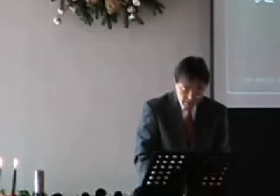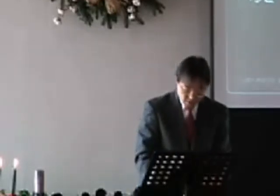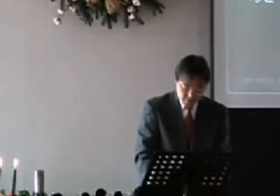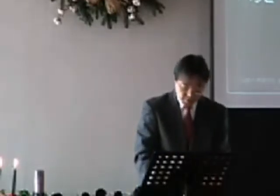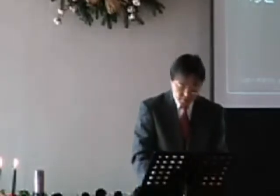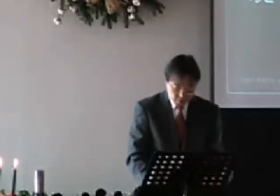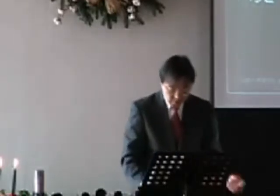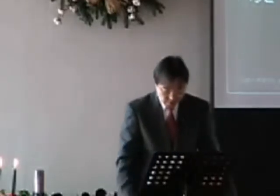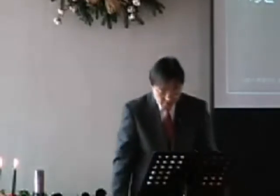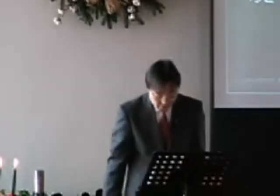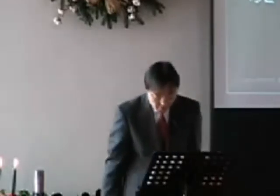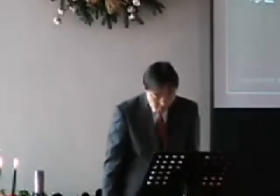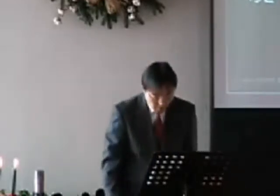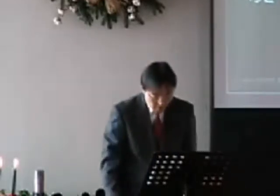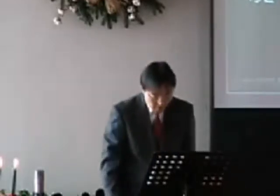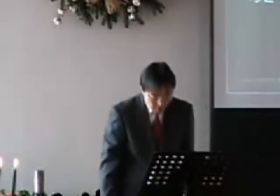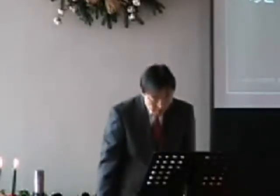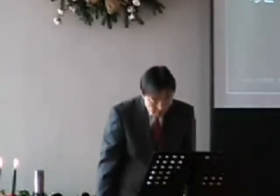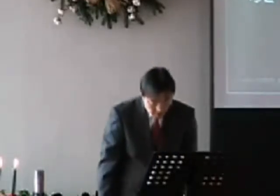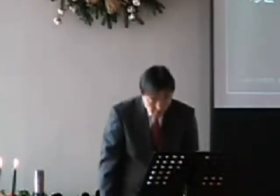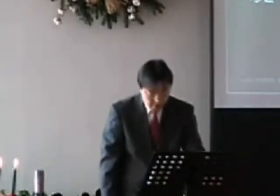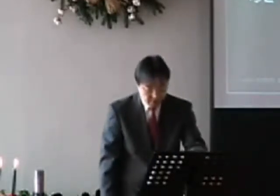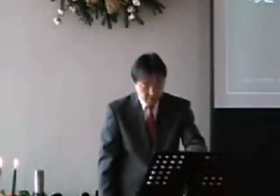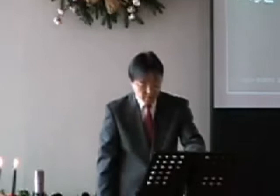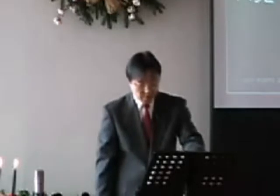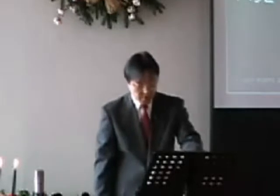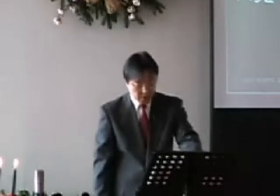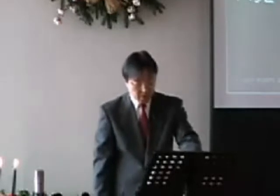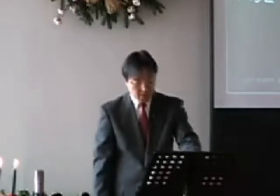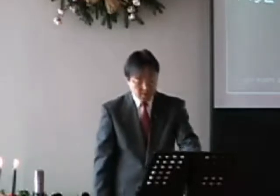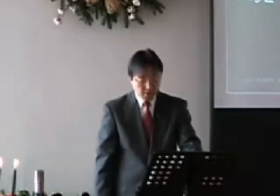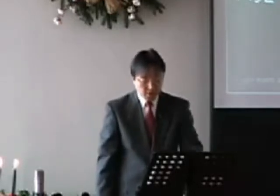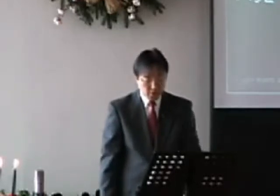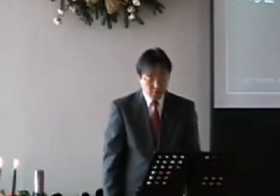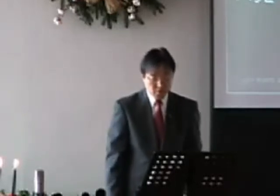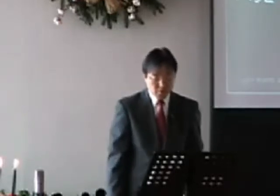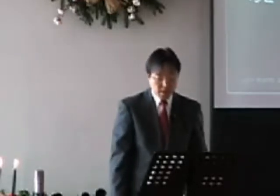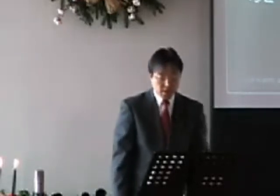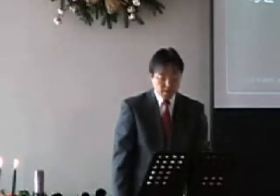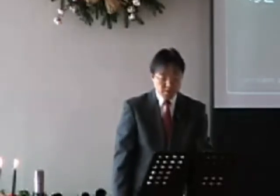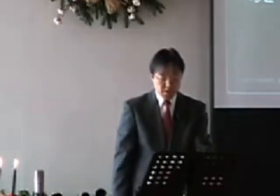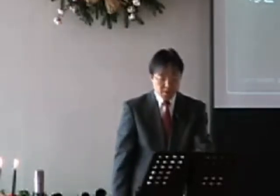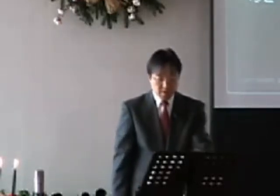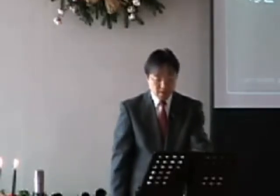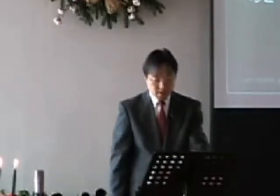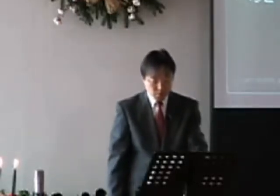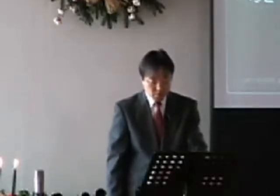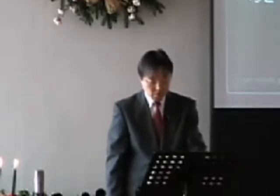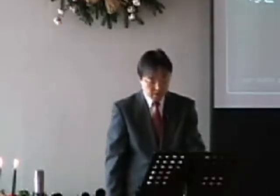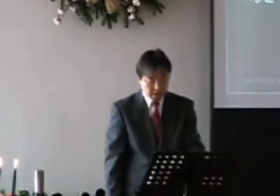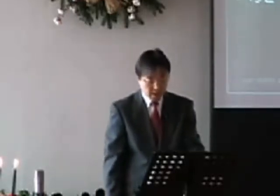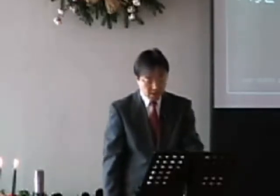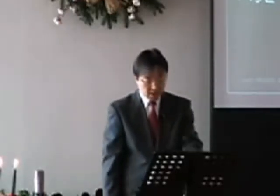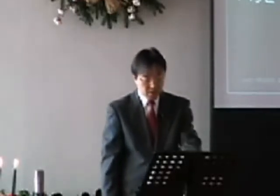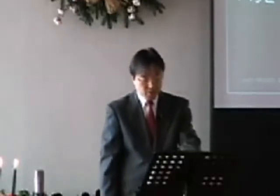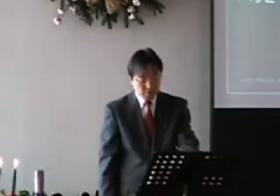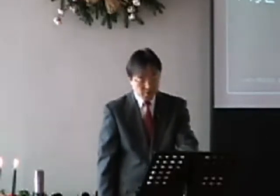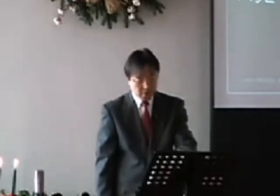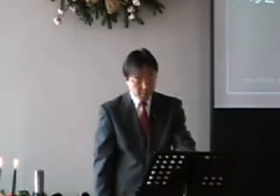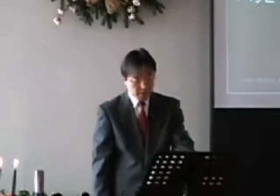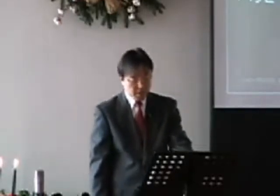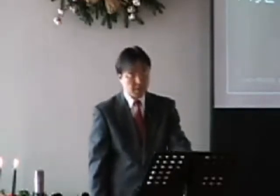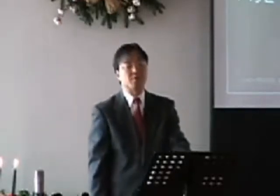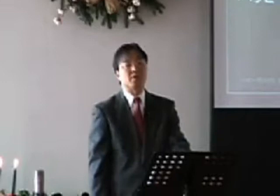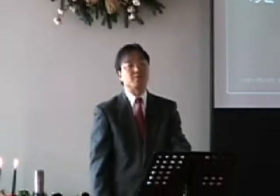ったんです。でそれは何のためかというと、イエス様自身がこう言ってらっしゃいます。ルカによる福音書の19章